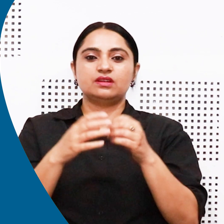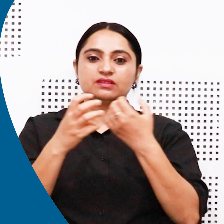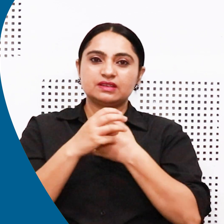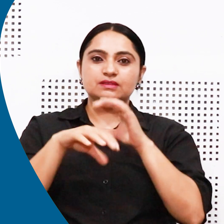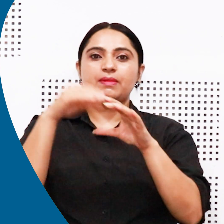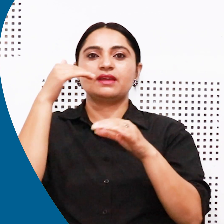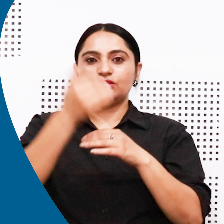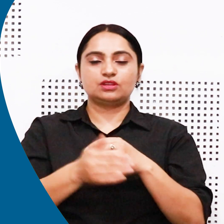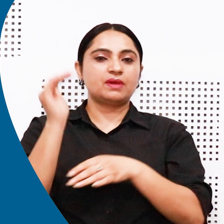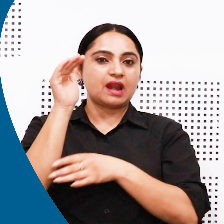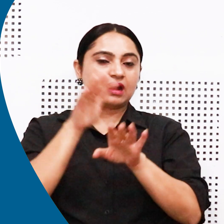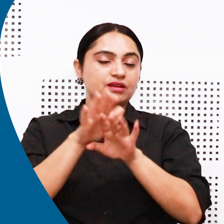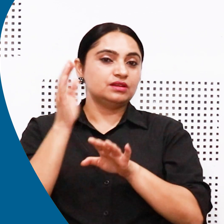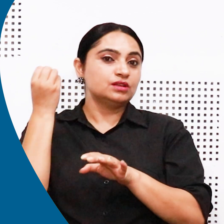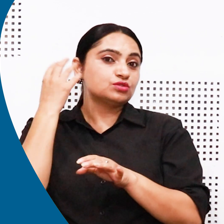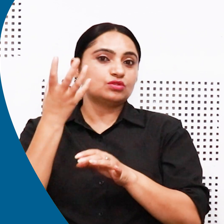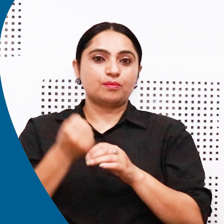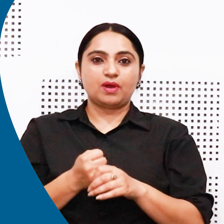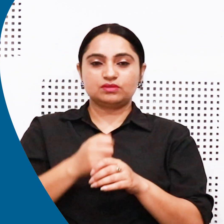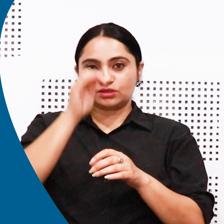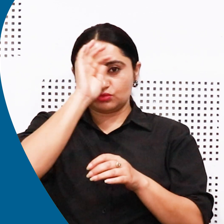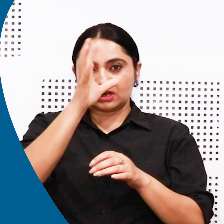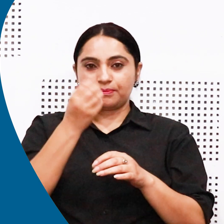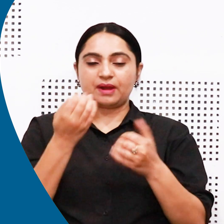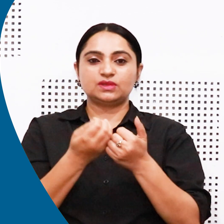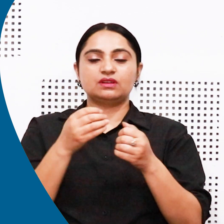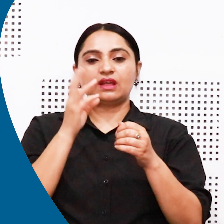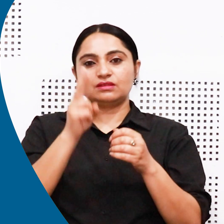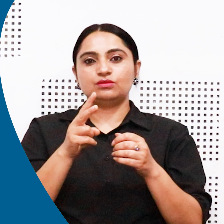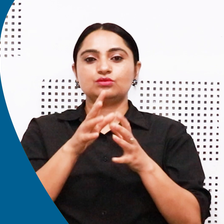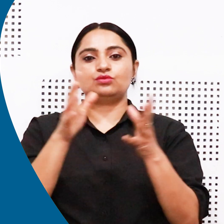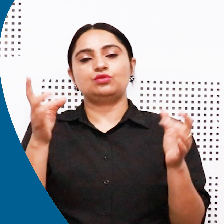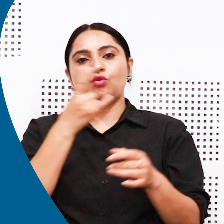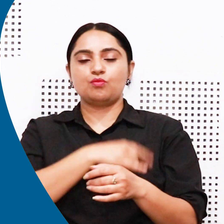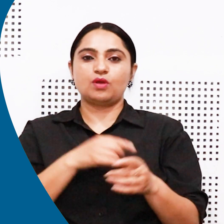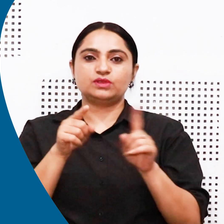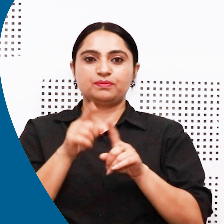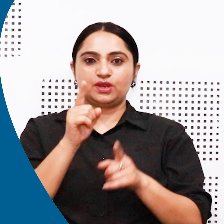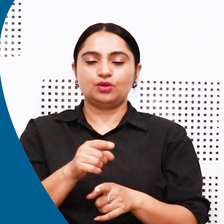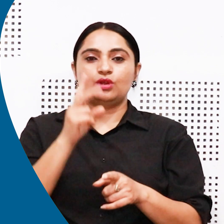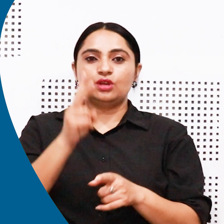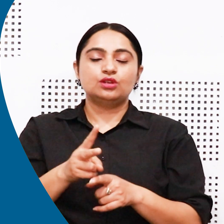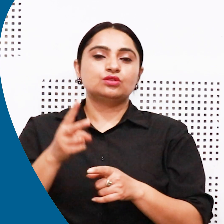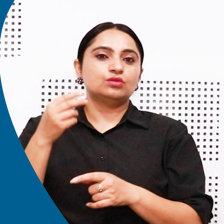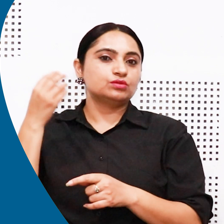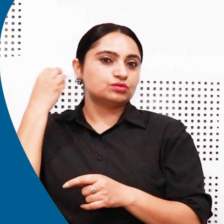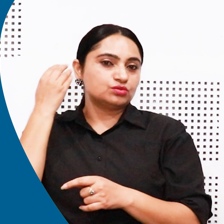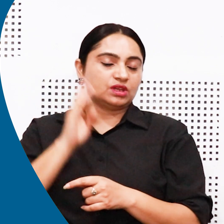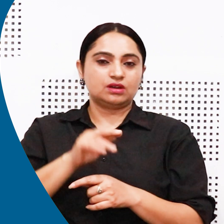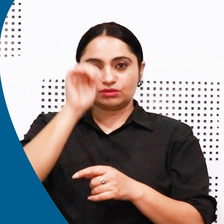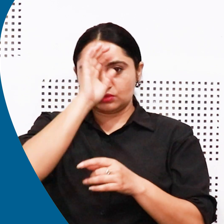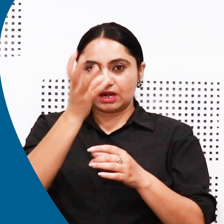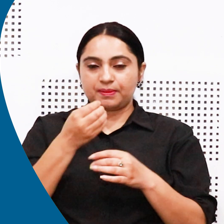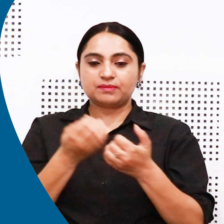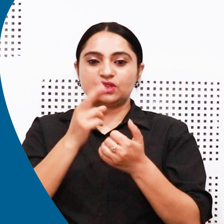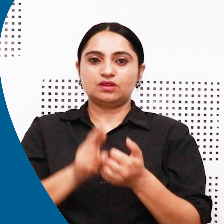देशसम्म नागरिकहरूले सुन्न पाउँदा सुसूचित हुन पाउँदा त्यो धेरै नै ठुलो उपलब्धि पनि हो। त्यो सुनेर नै सुसूचित भएर